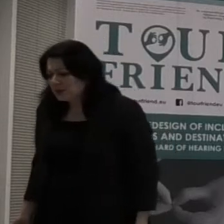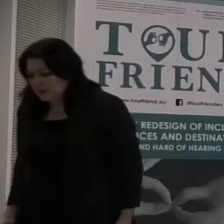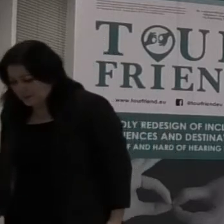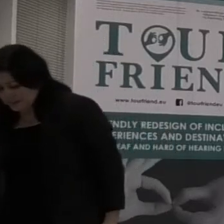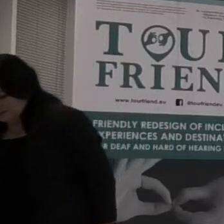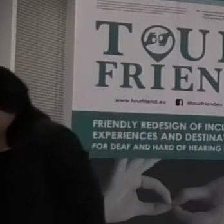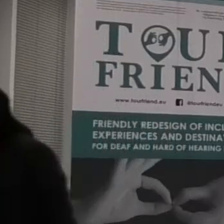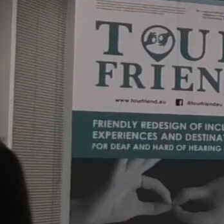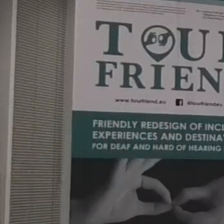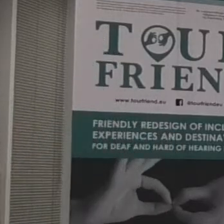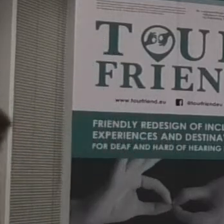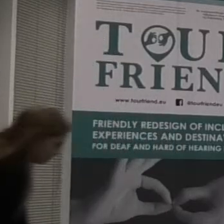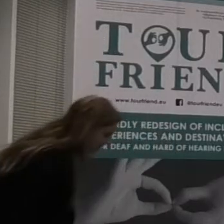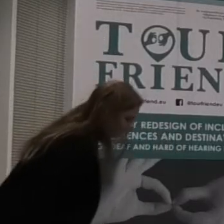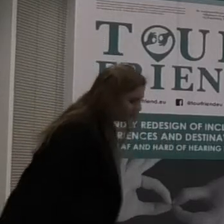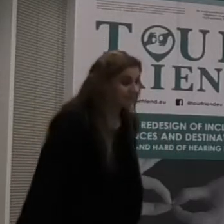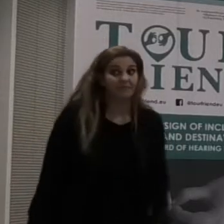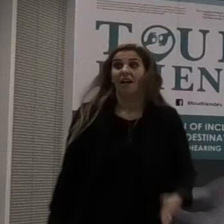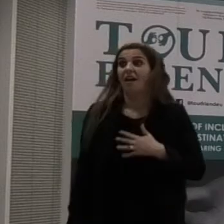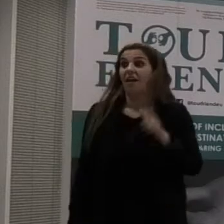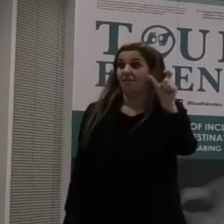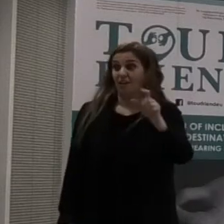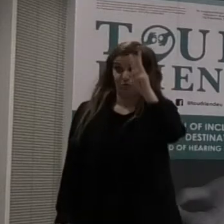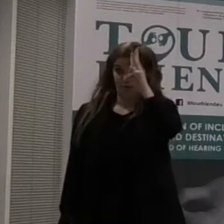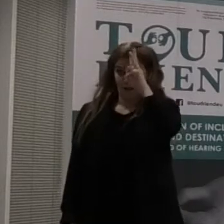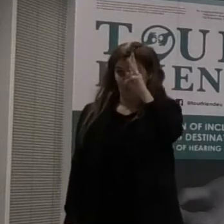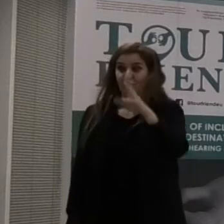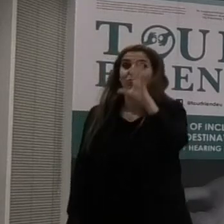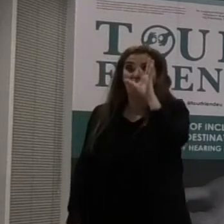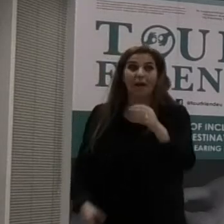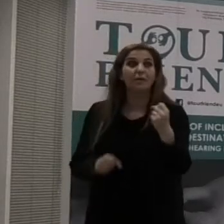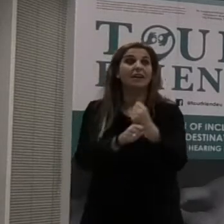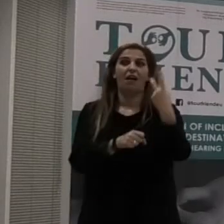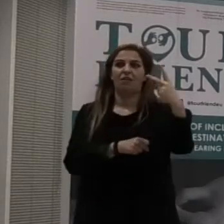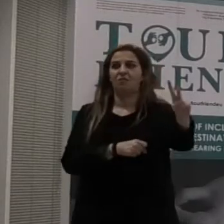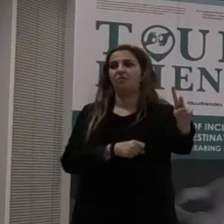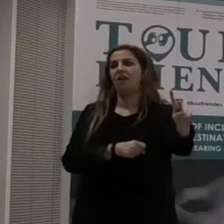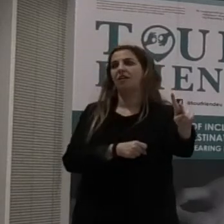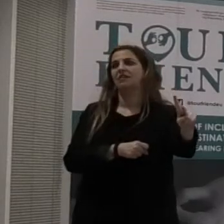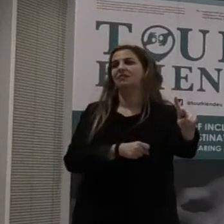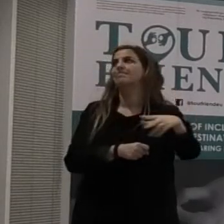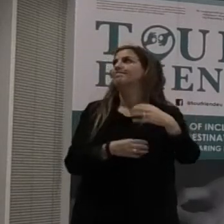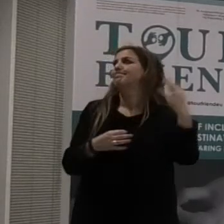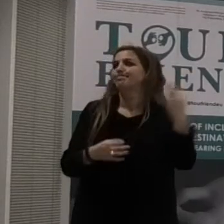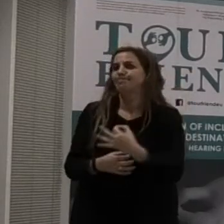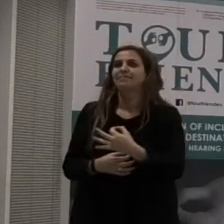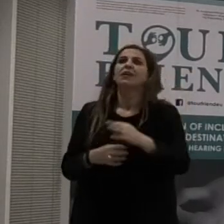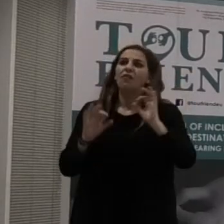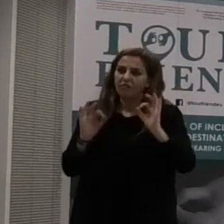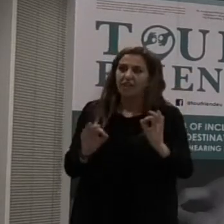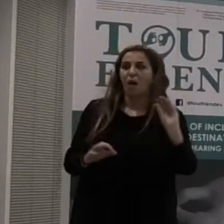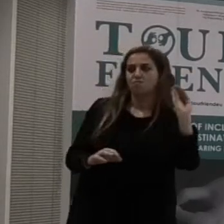Κύριο Γιώργο Στάθη. Είναι πάρα πολύ όμορφα όλα αυτά που κάνετε και ο πολιτισμός με τον τουρισμό, όπως είπα, είναι